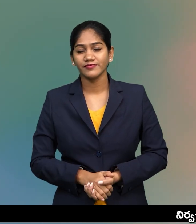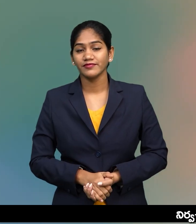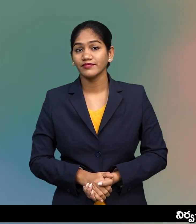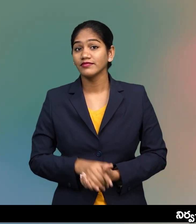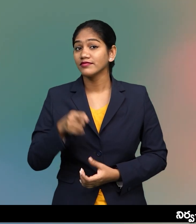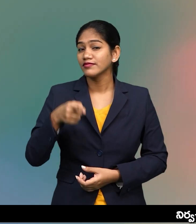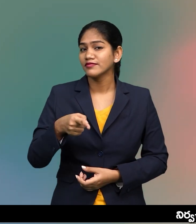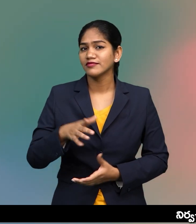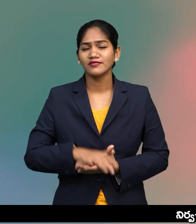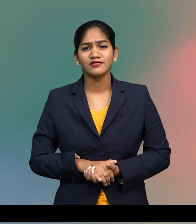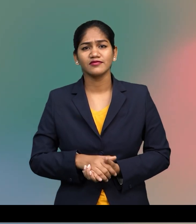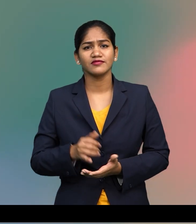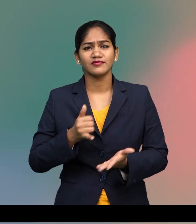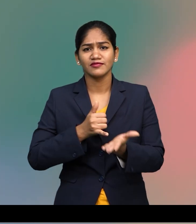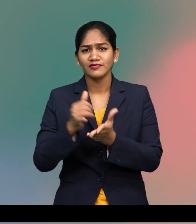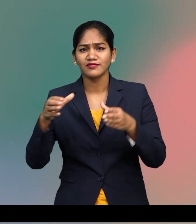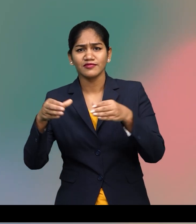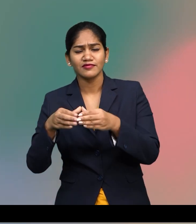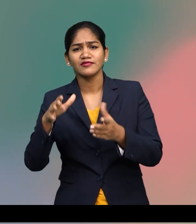నిర్వచించిన సరిహద్దులతో కూడిన గ్రామం.